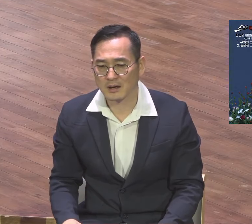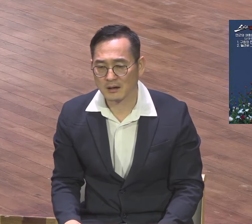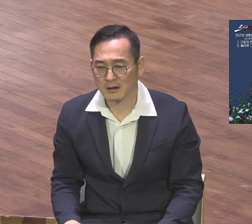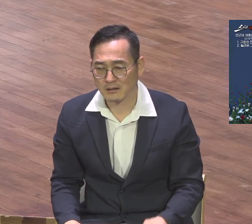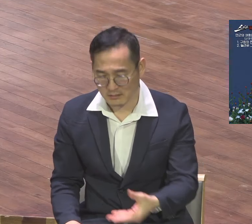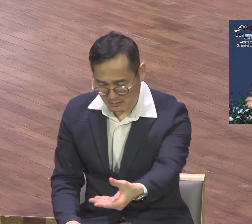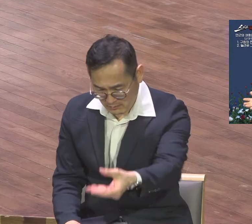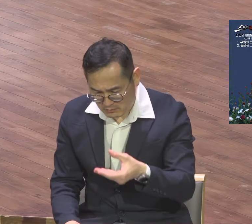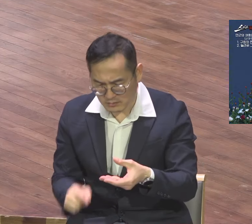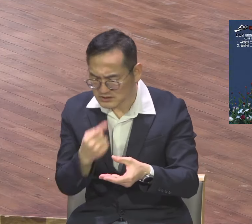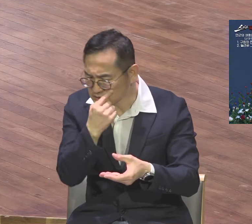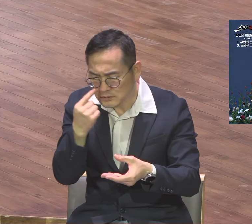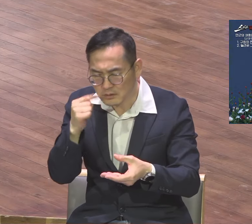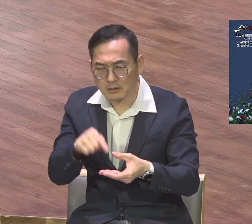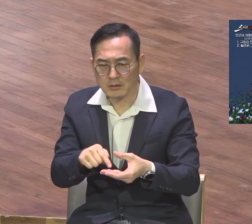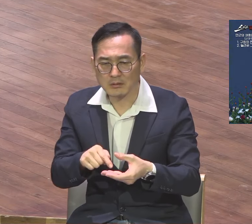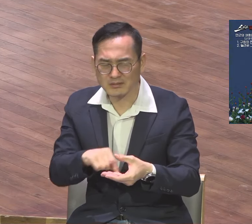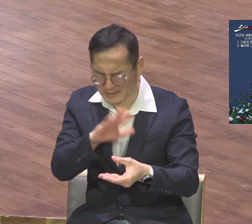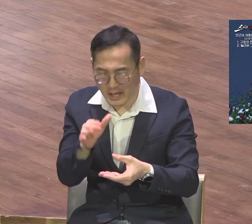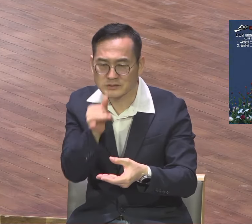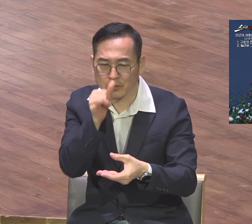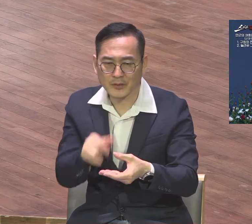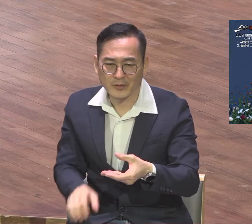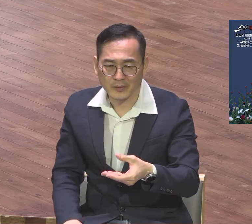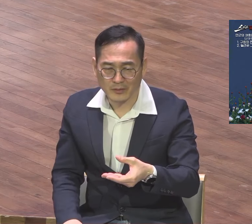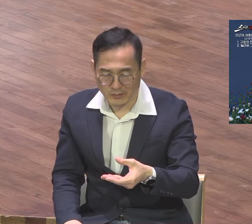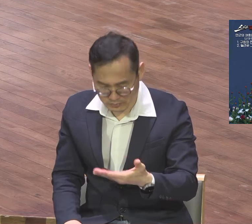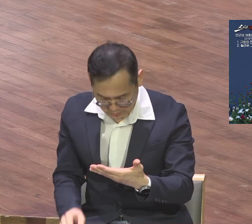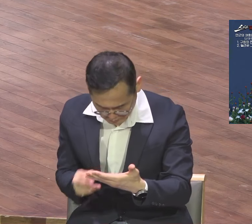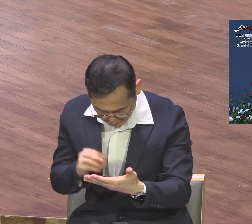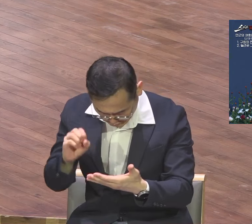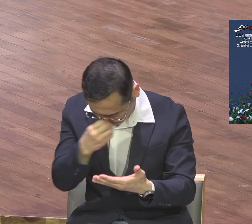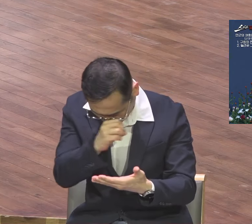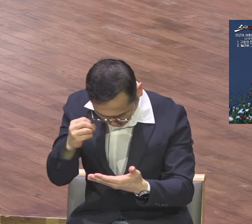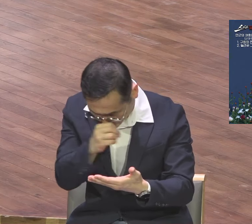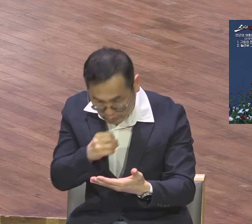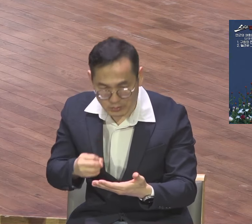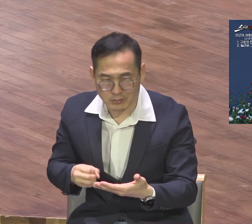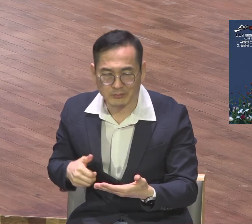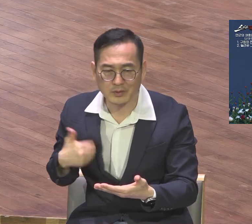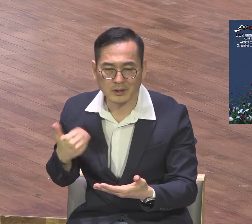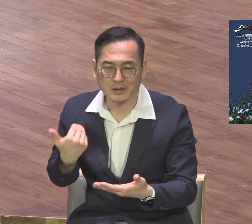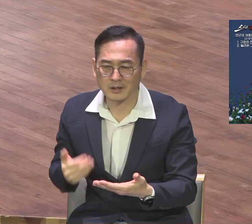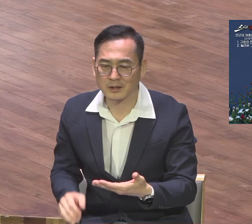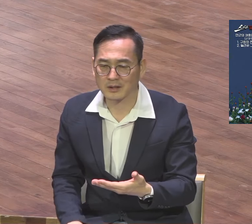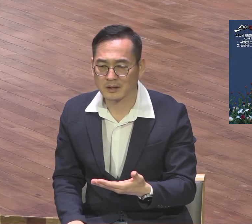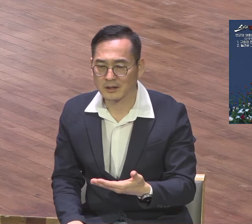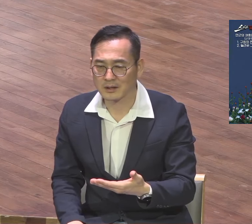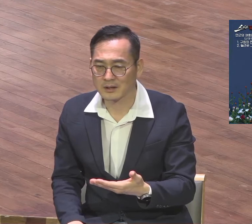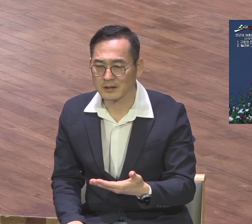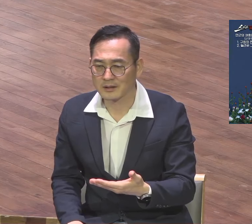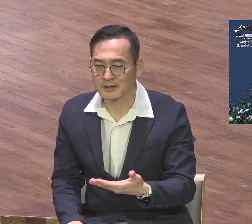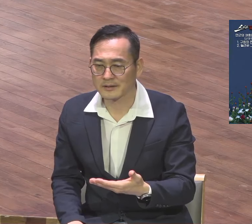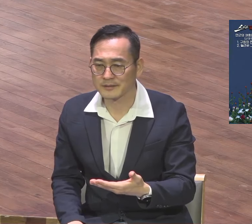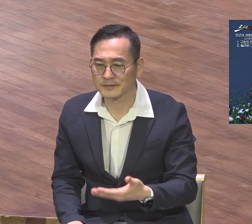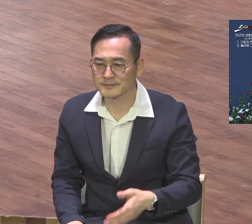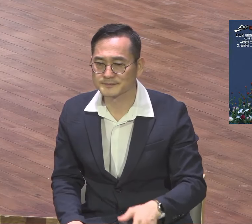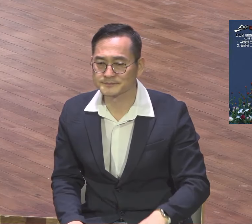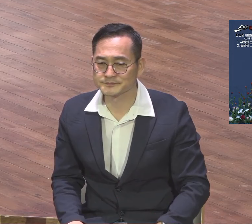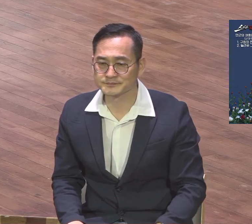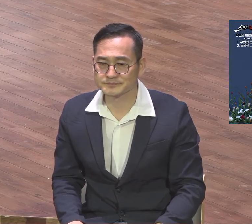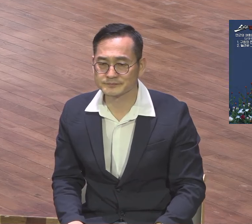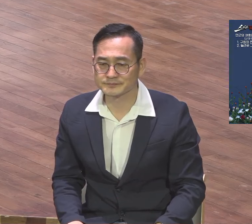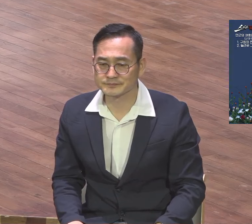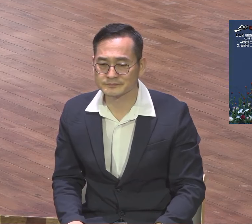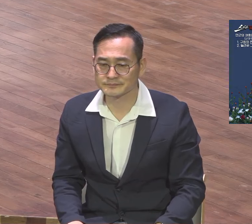결론까지 시작부터 결론까지 다 보여주고 있는데 안 믿어. 오늘부터